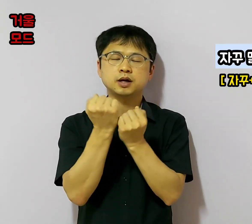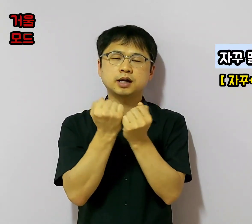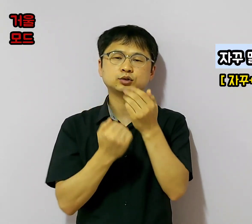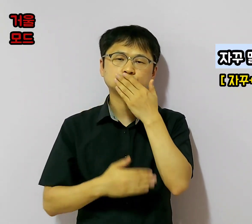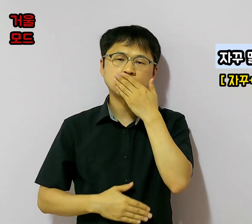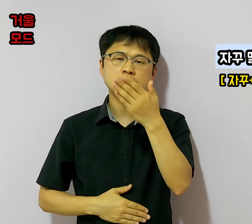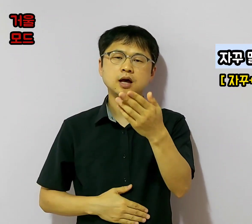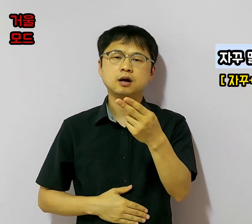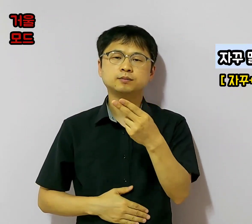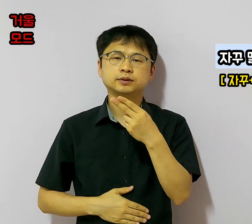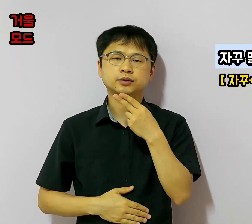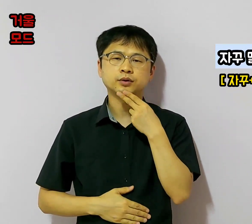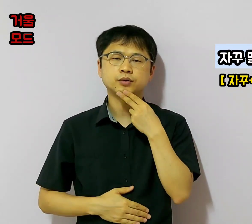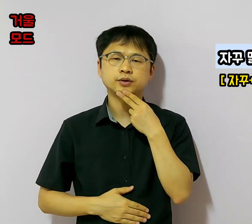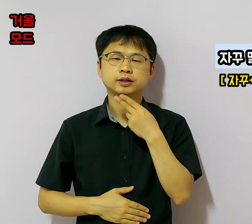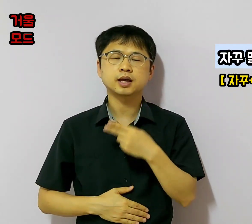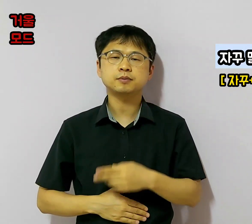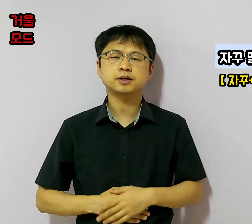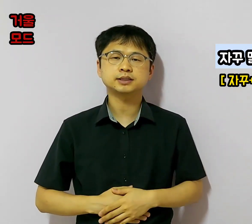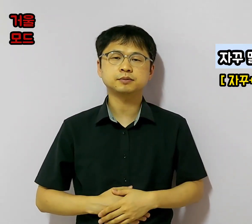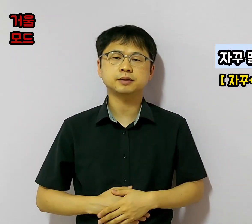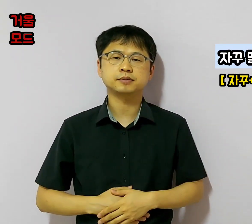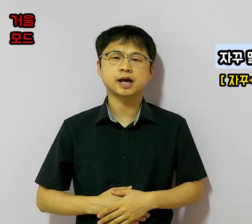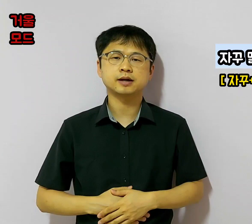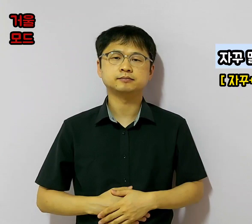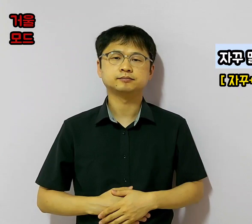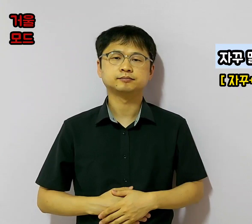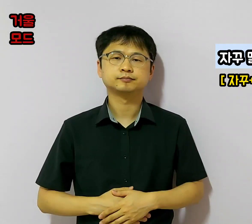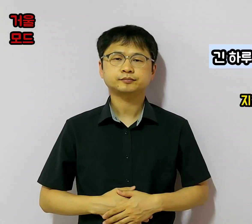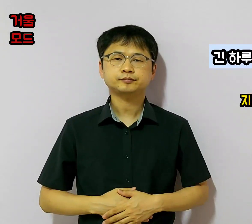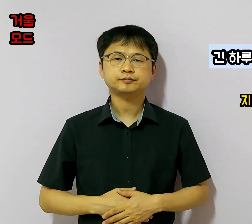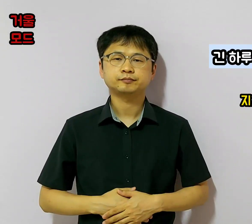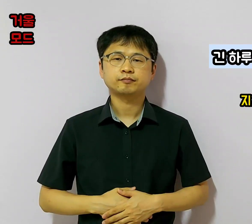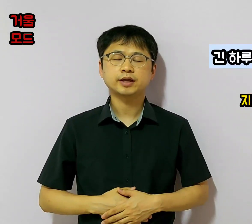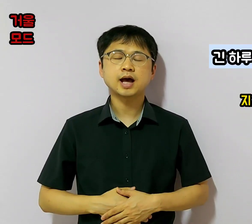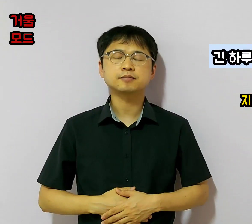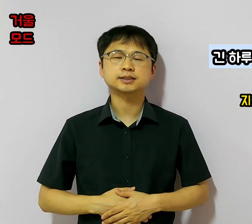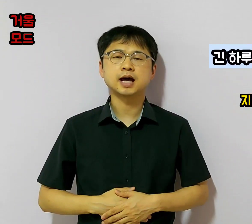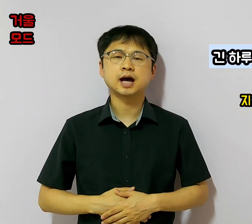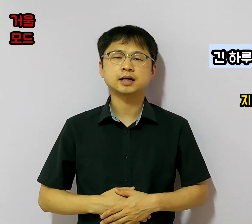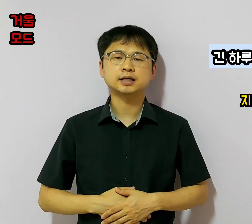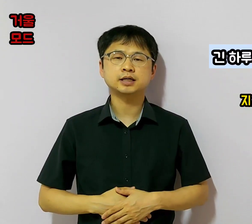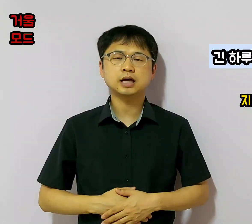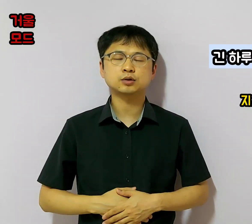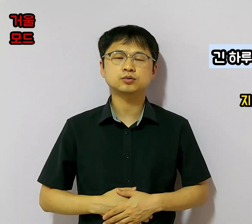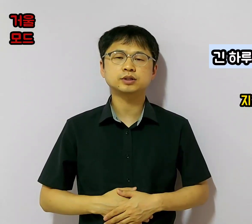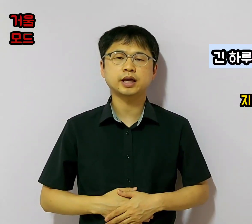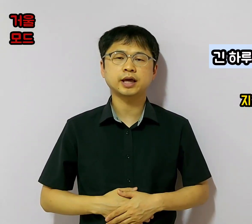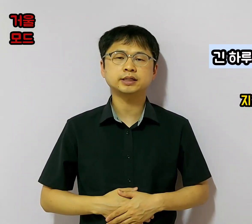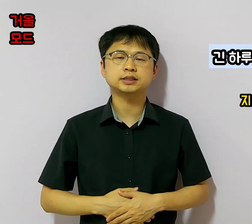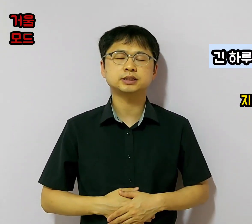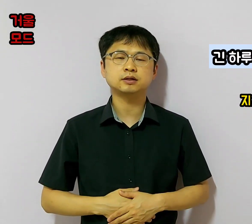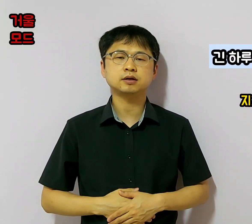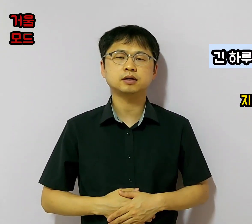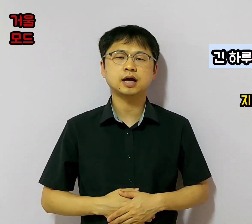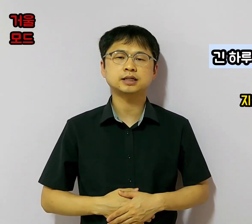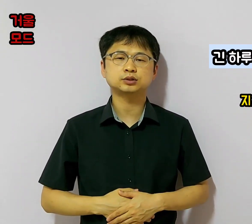설명할 수가 없어요. 이렇게 표현하시면 됩니다. 네, 다음 가사. 긴 하루 끝에 지친 어깨를